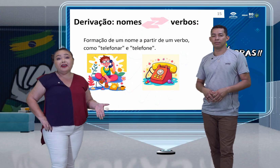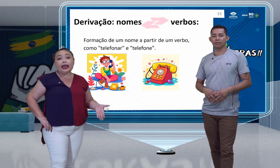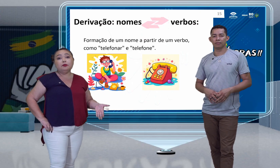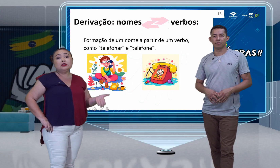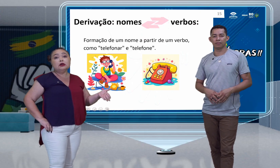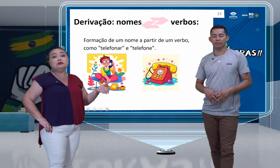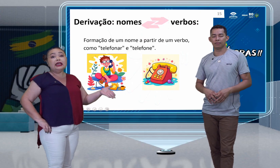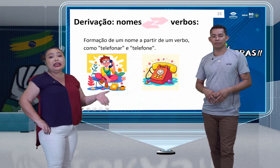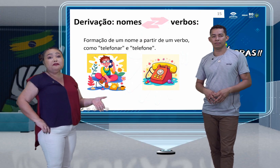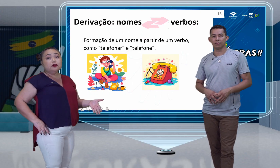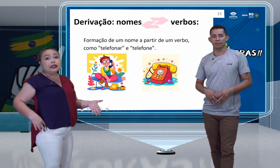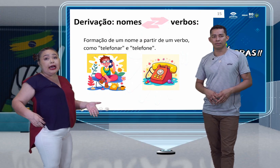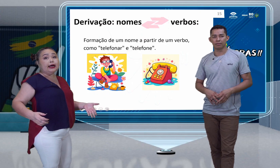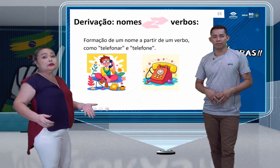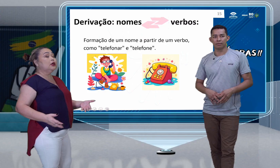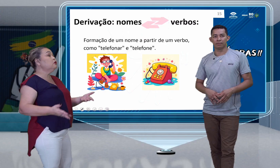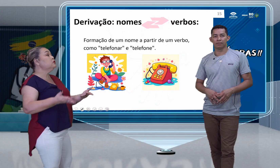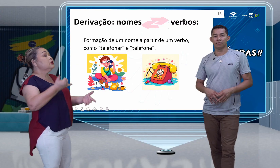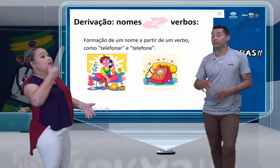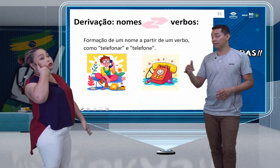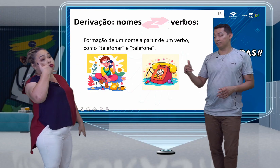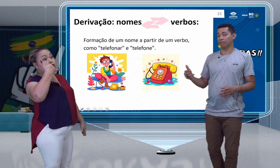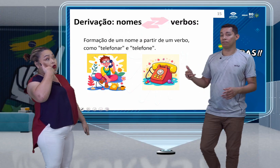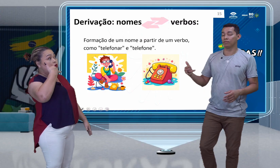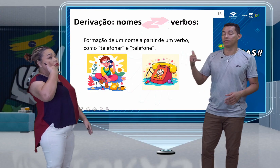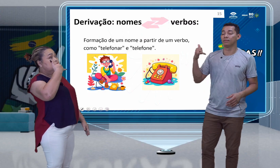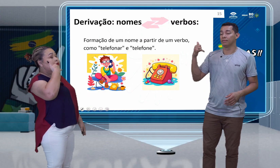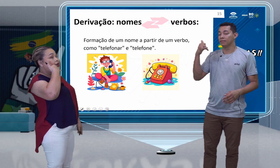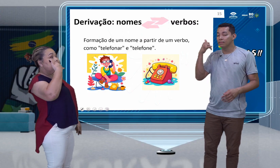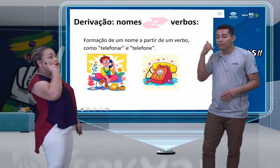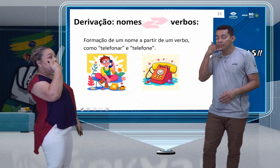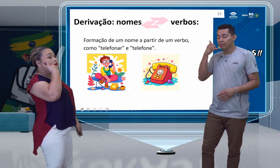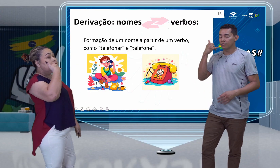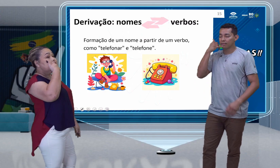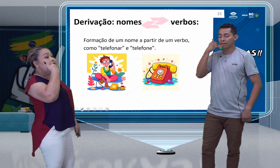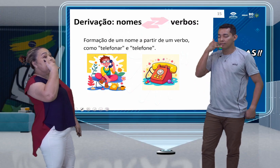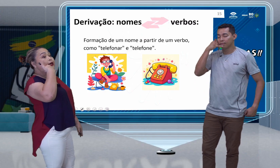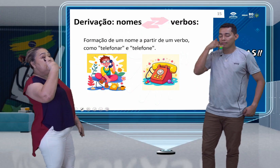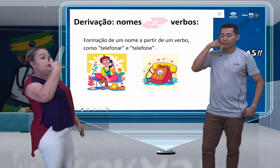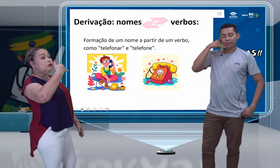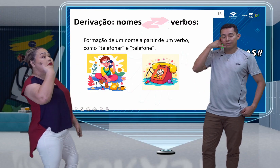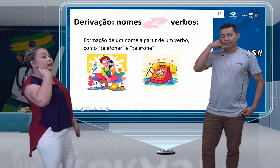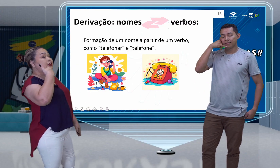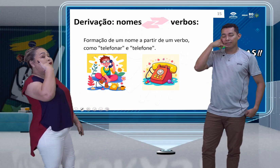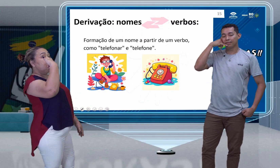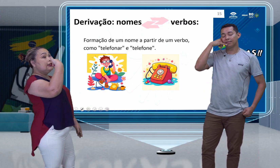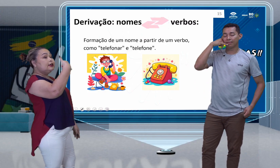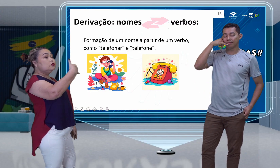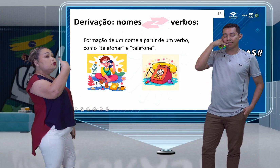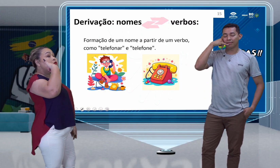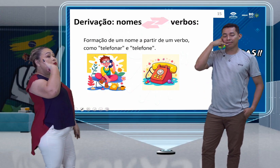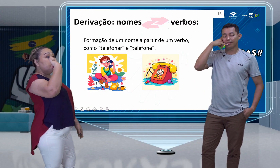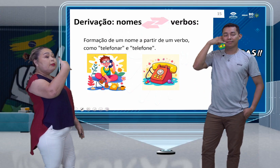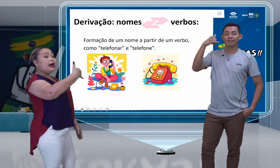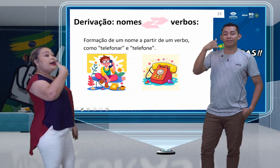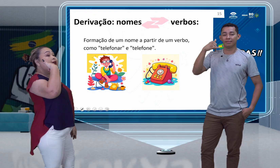verbo. Então, telefonar. Então, eu estou, né, ligando, telefonando para